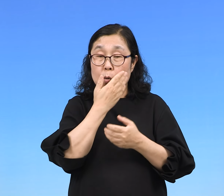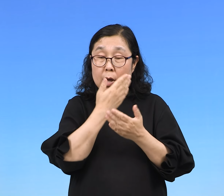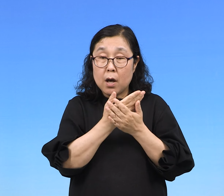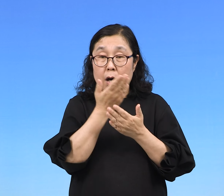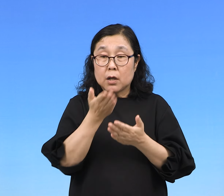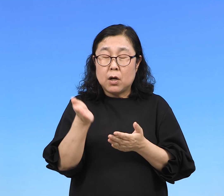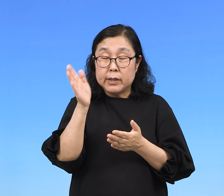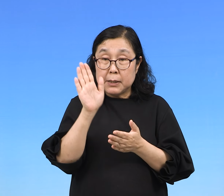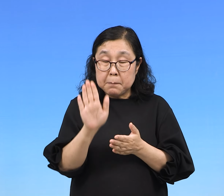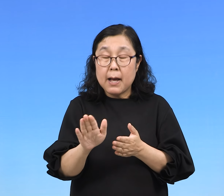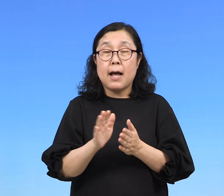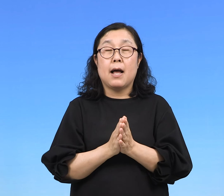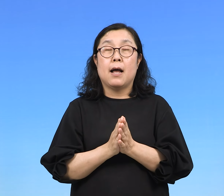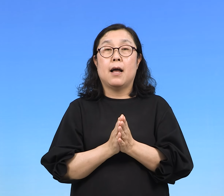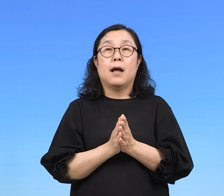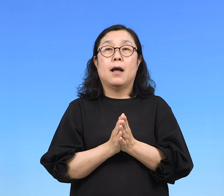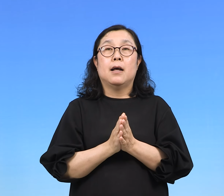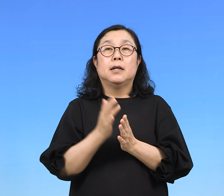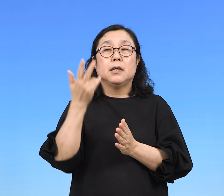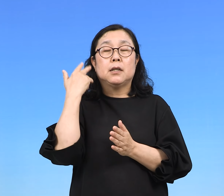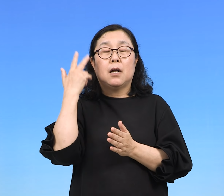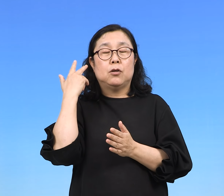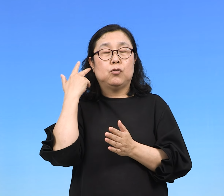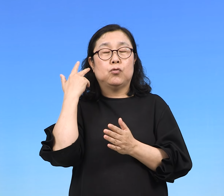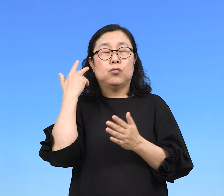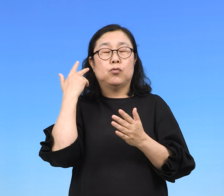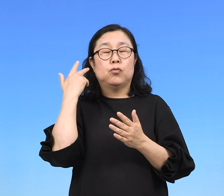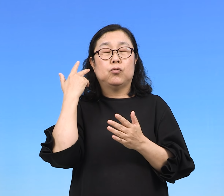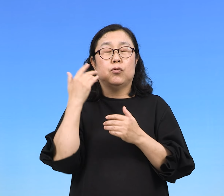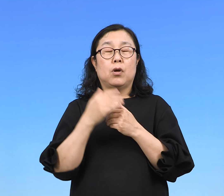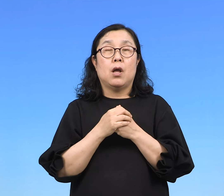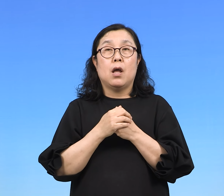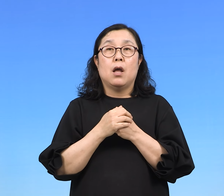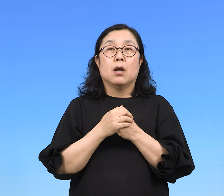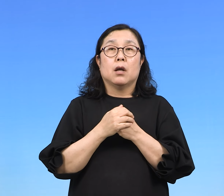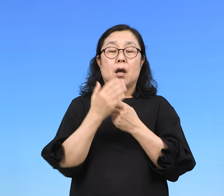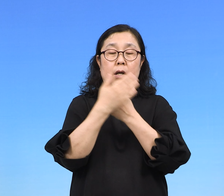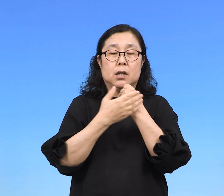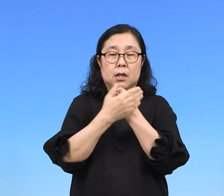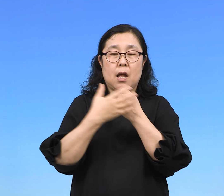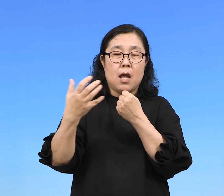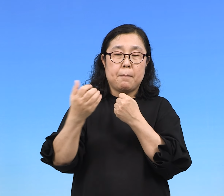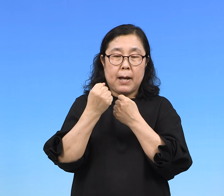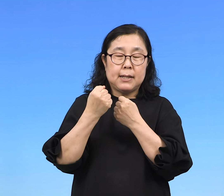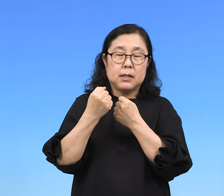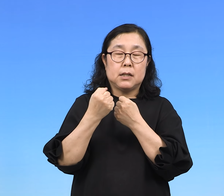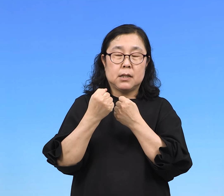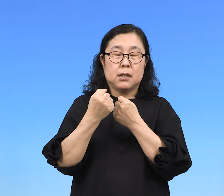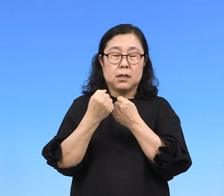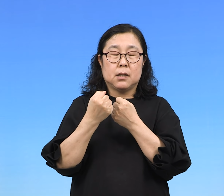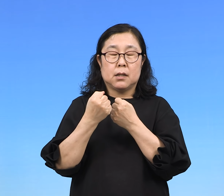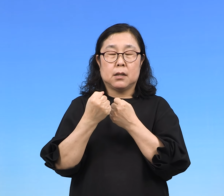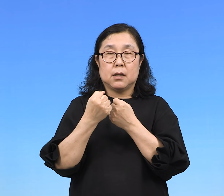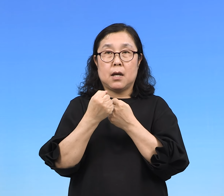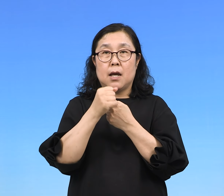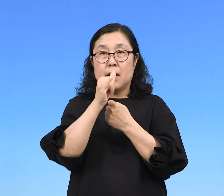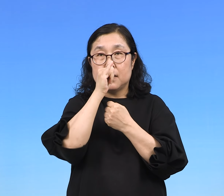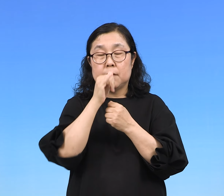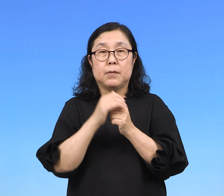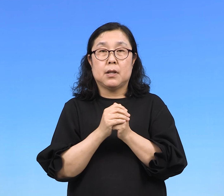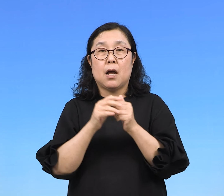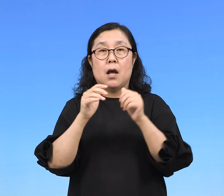의미도 중요하지만, 제가 지난주 중에 말씀 묵상하다가 너무 제가 은혜를 받은 대목이에요. 뒷부분은 내가 놓치고